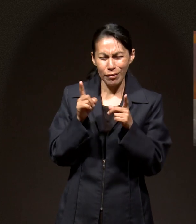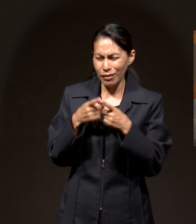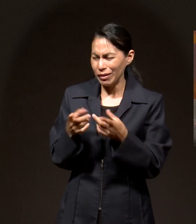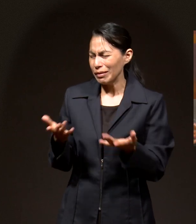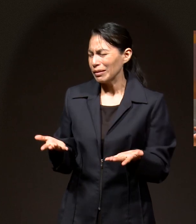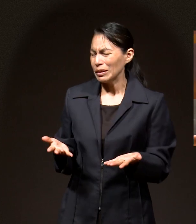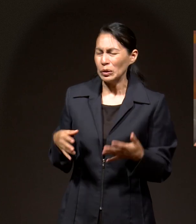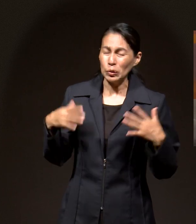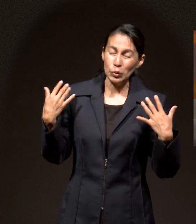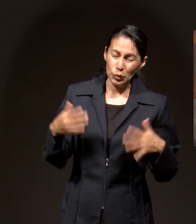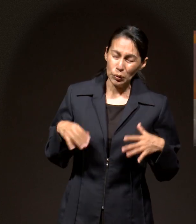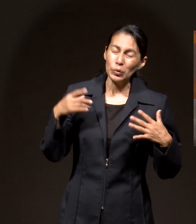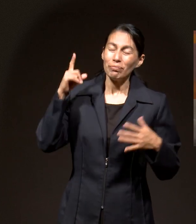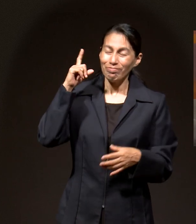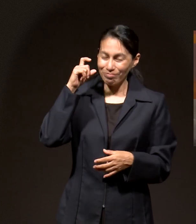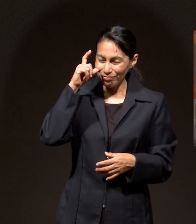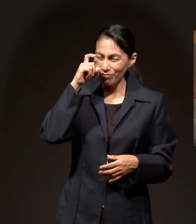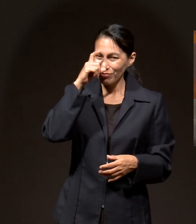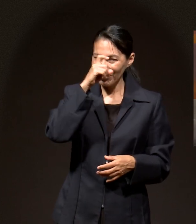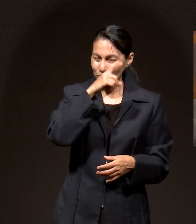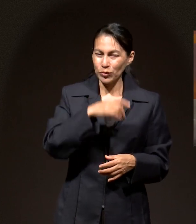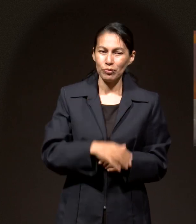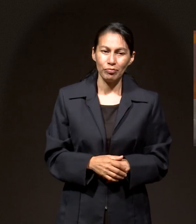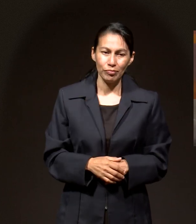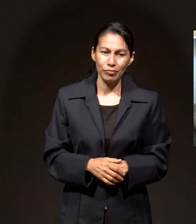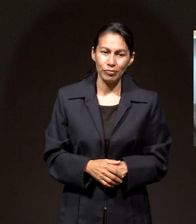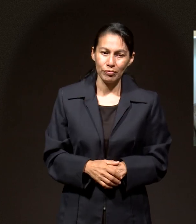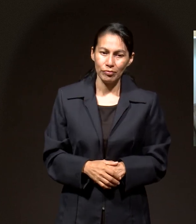idioma. Es decir, fueron un montón de desafíos.